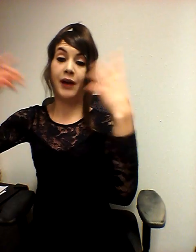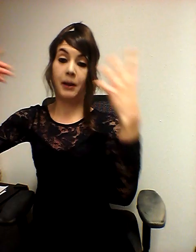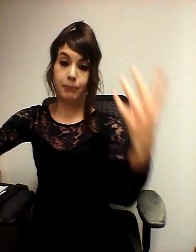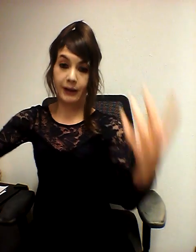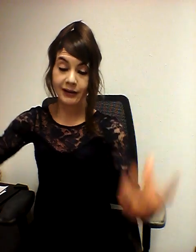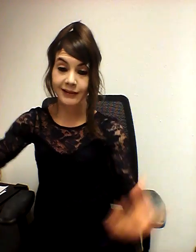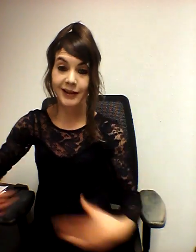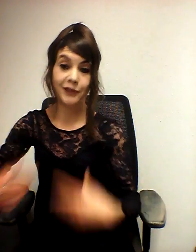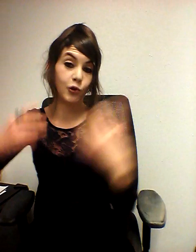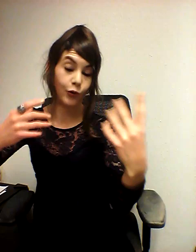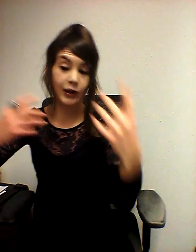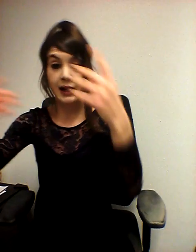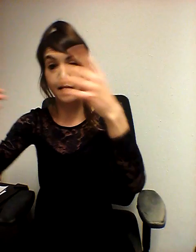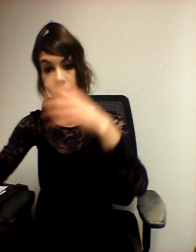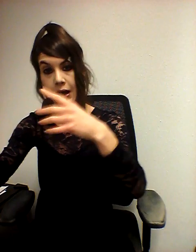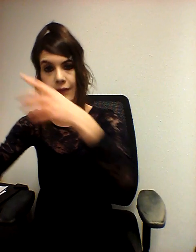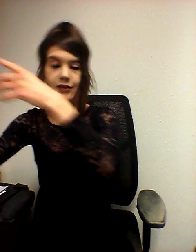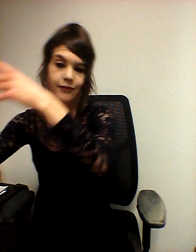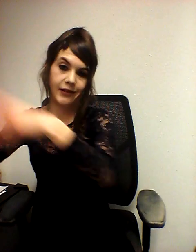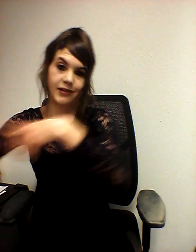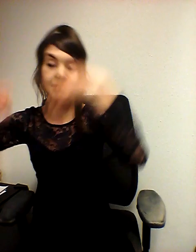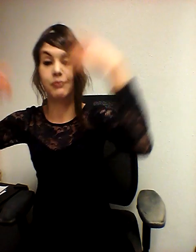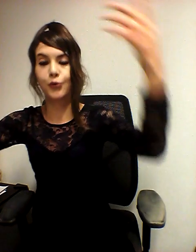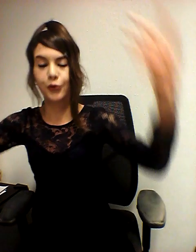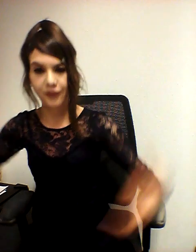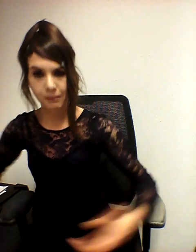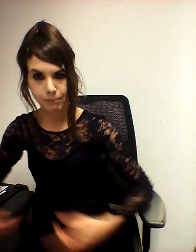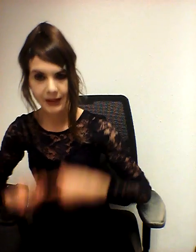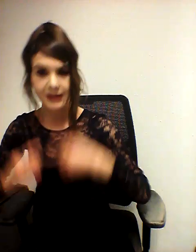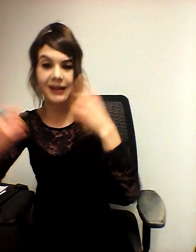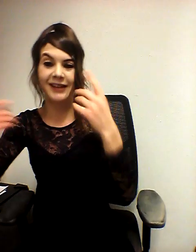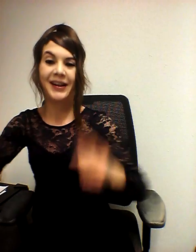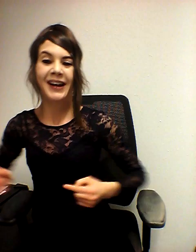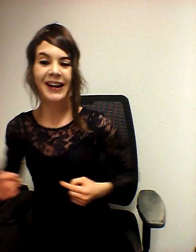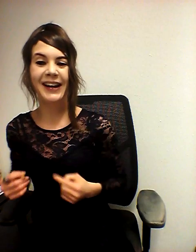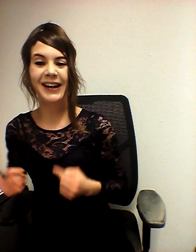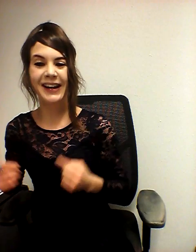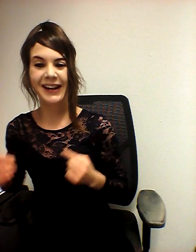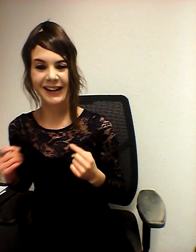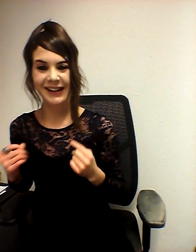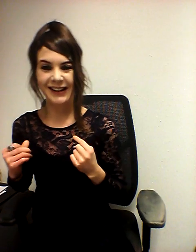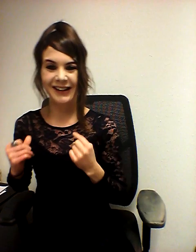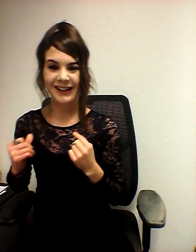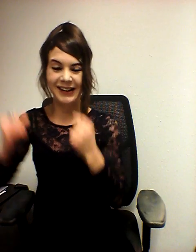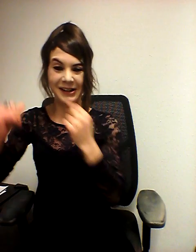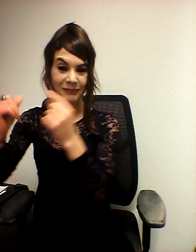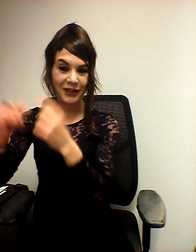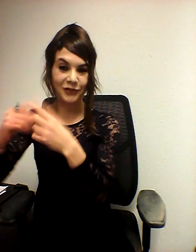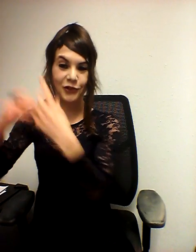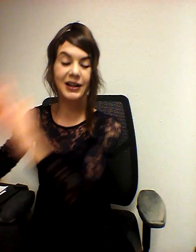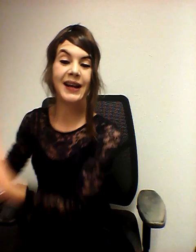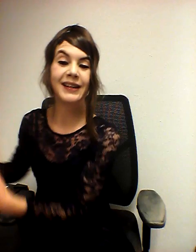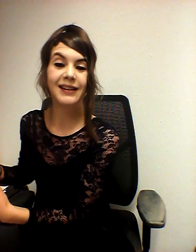verbindingen koolhydraten eiwitten vetten zijn molecuul verbindingen eh eh eh ehm tot kleinere